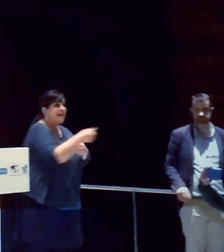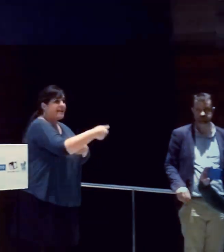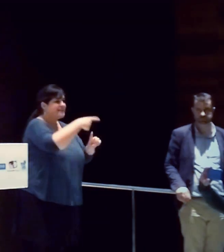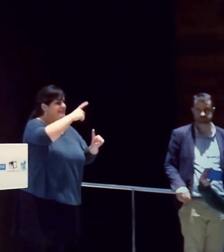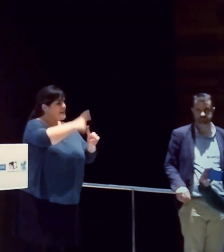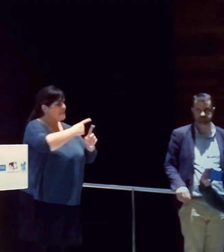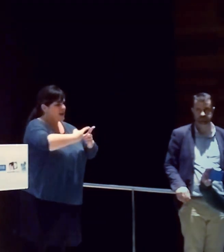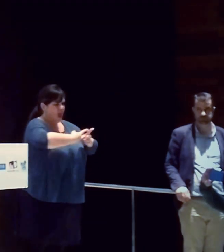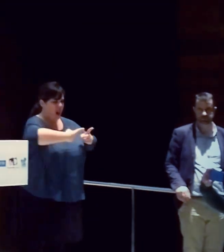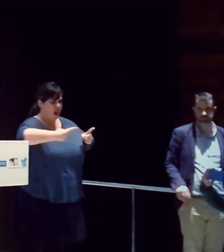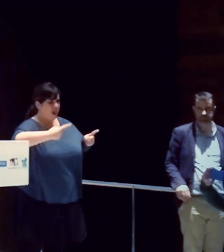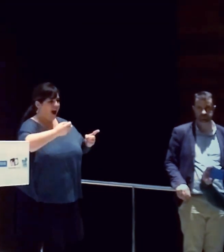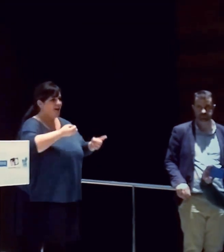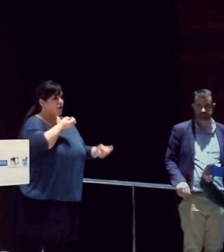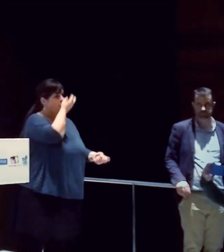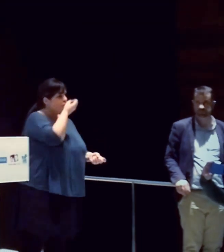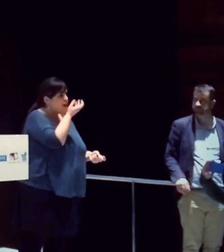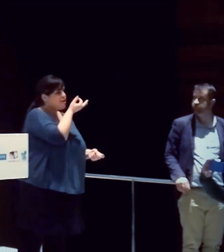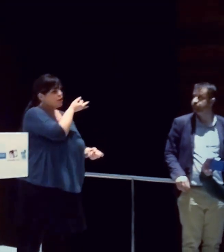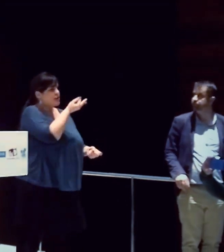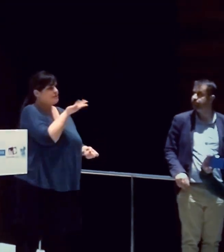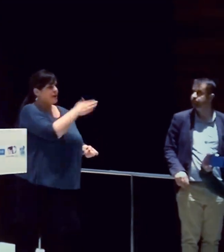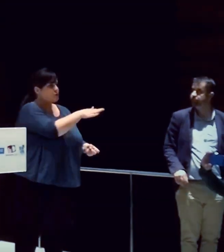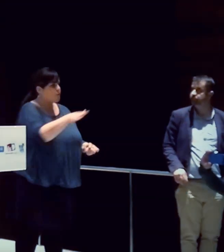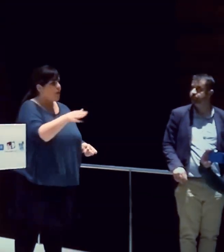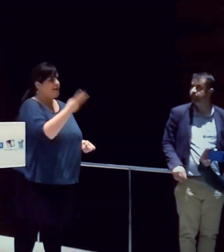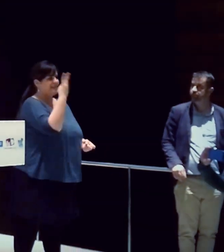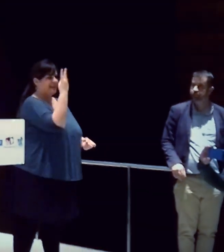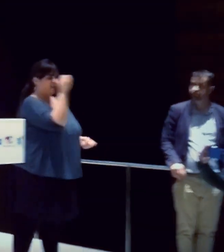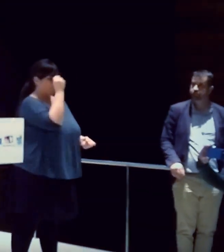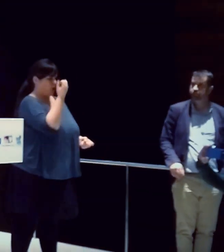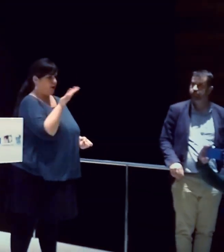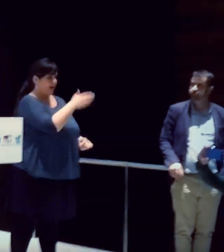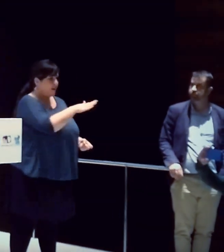Mayorongo, rosas de morto para la